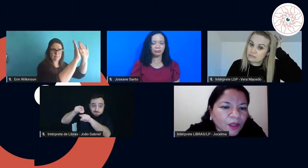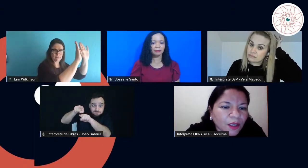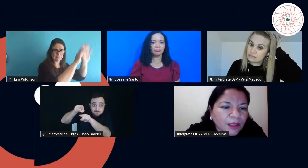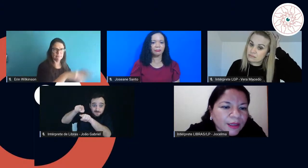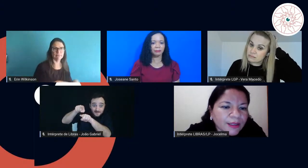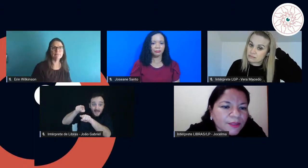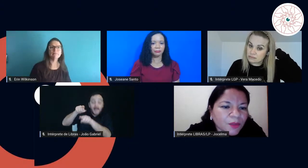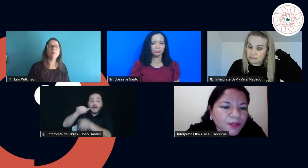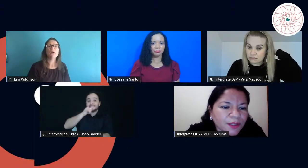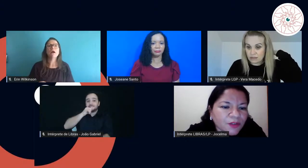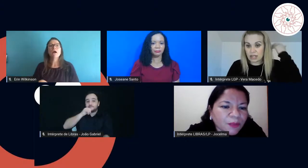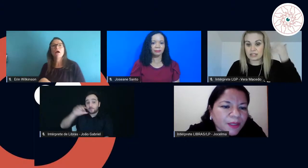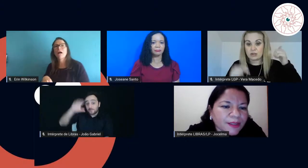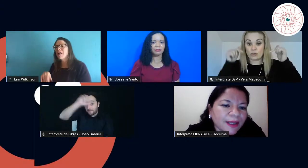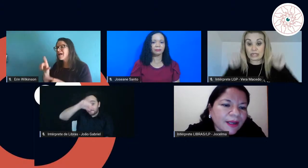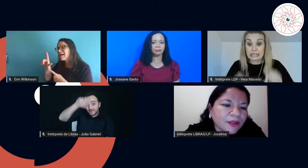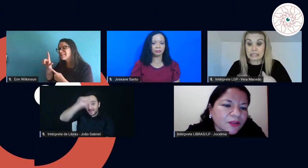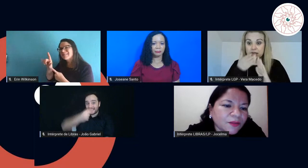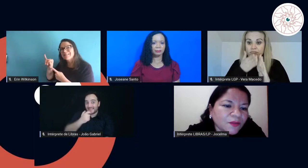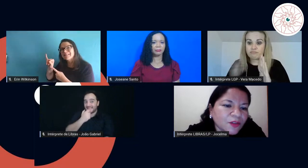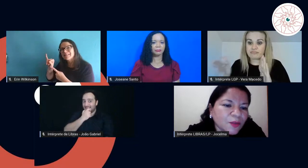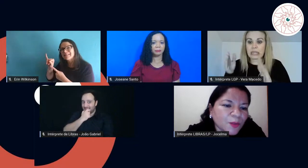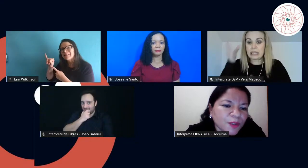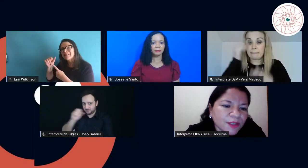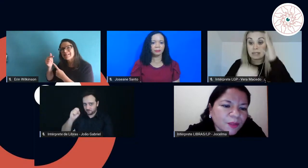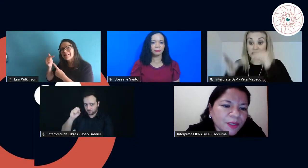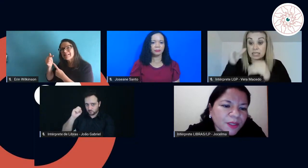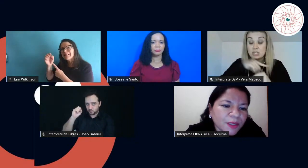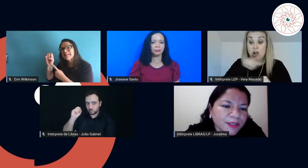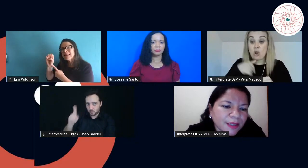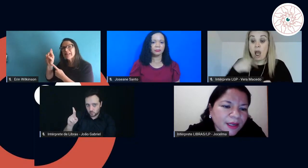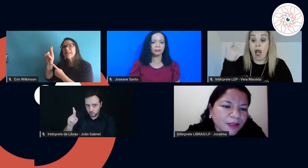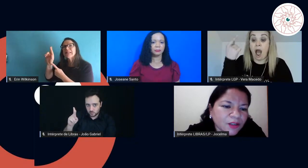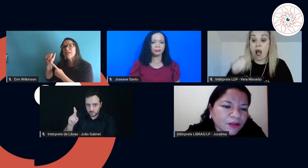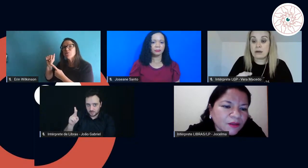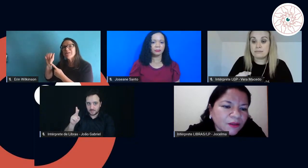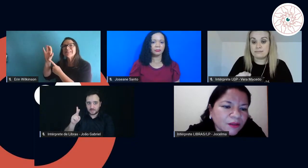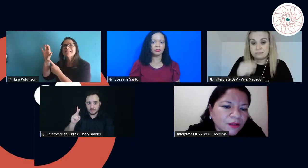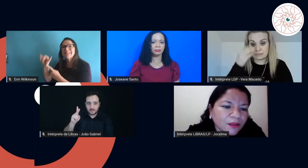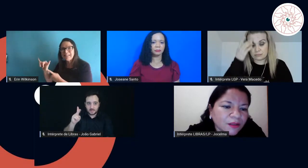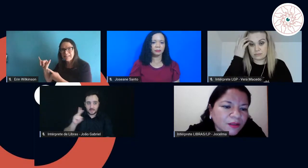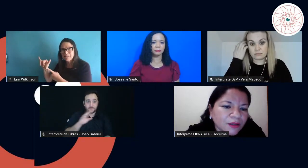hipóteses. Nesse processo de aprendizagem, nós temos o processo de